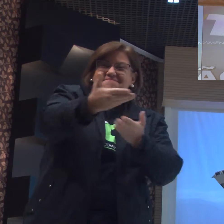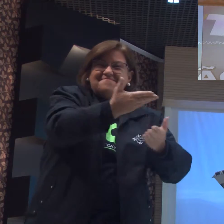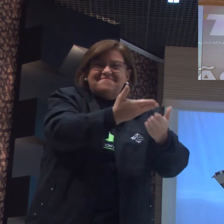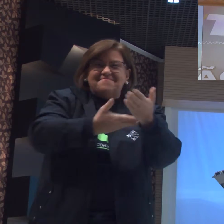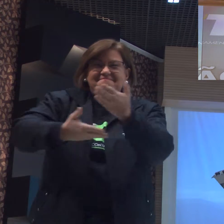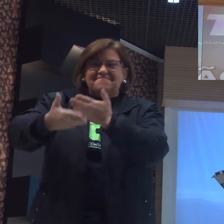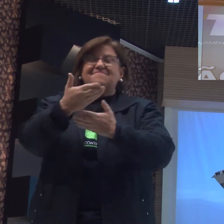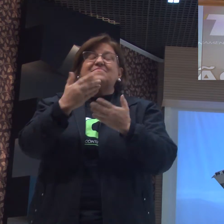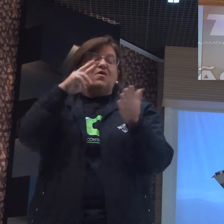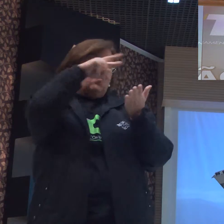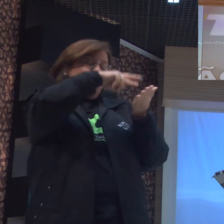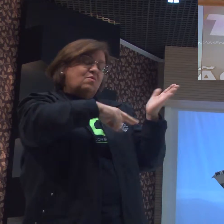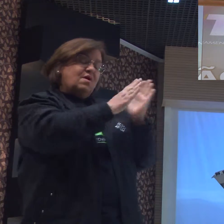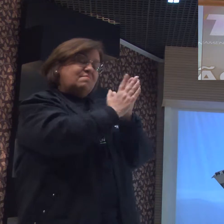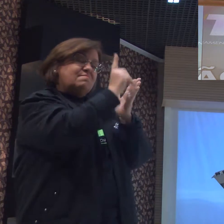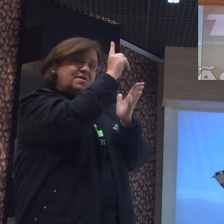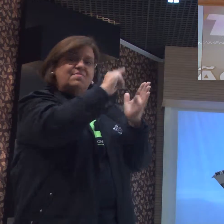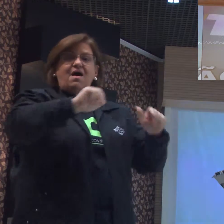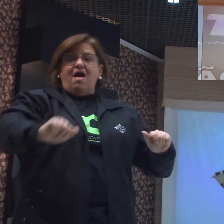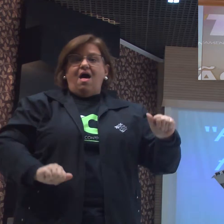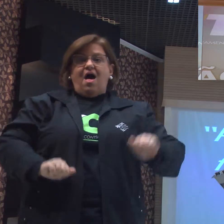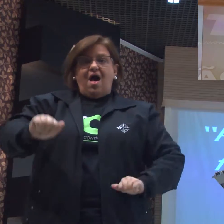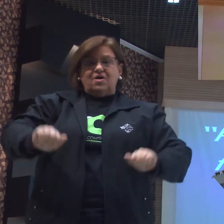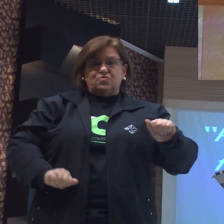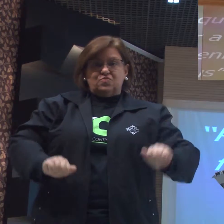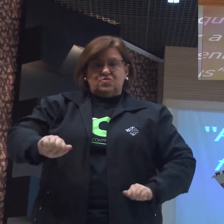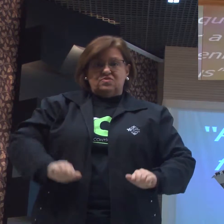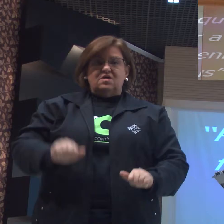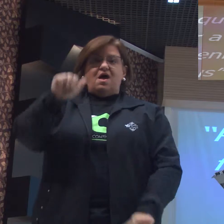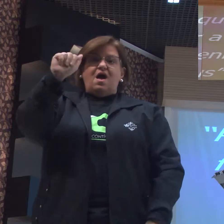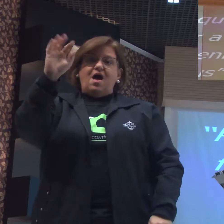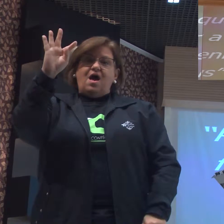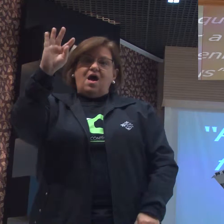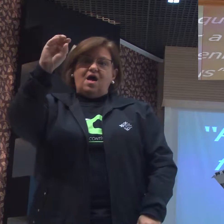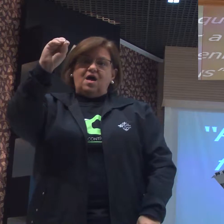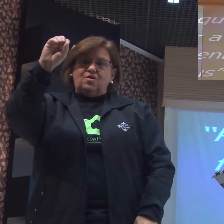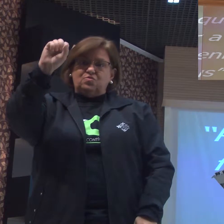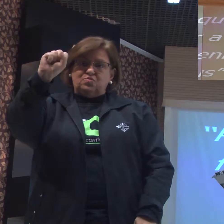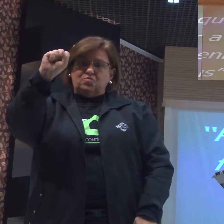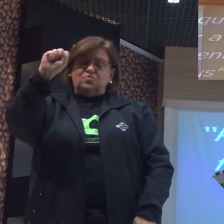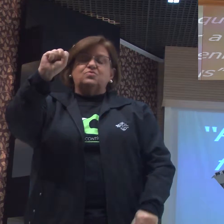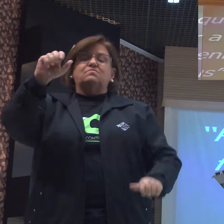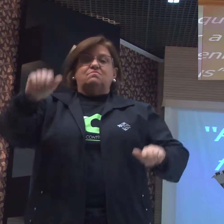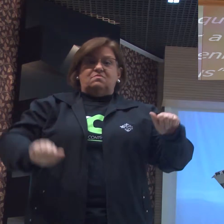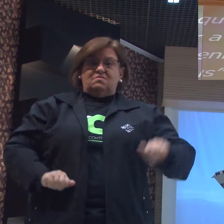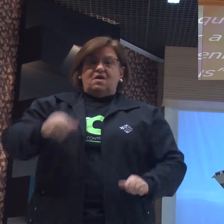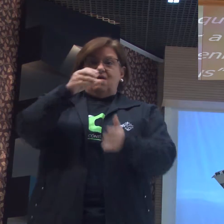Solidariedade. Atos 2, 44 e 45 diz: os que criam mantinham-se unidos e tinham tudo em